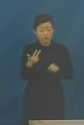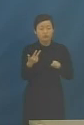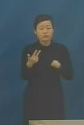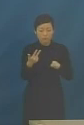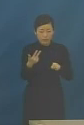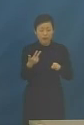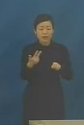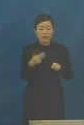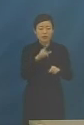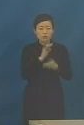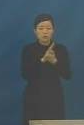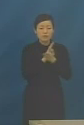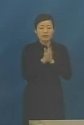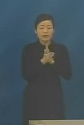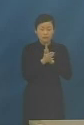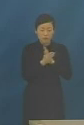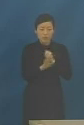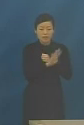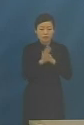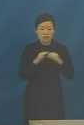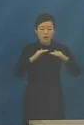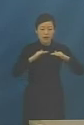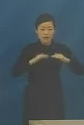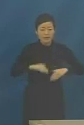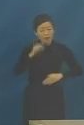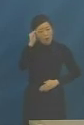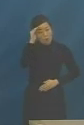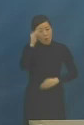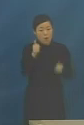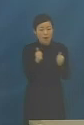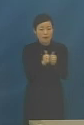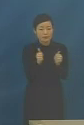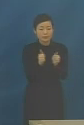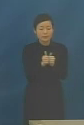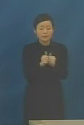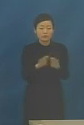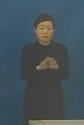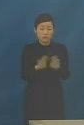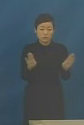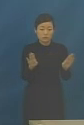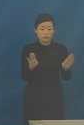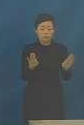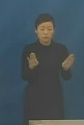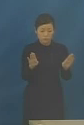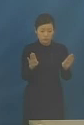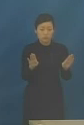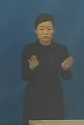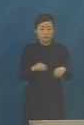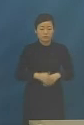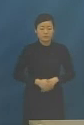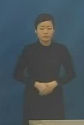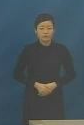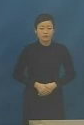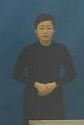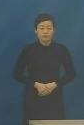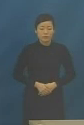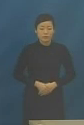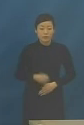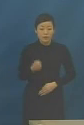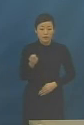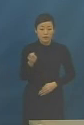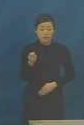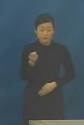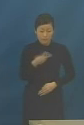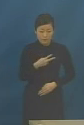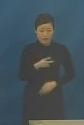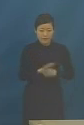鳥取県の原子力安全顧問の会議を招集をさせていただきましたまた併せまして